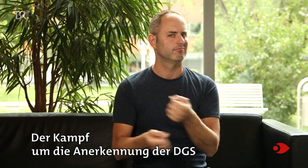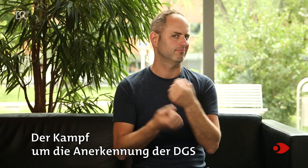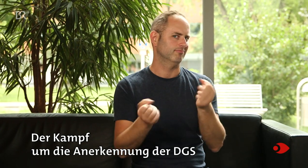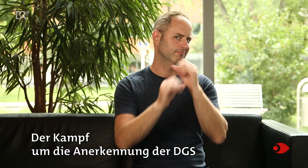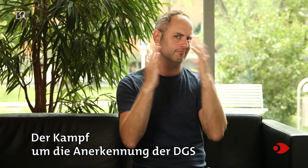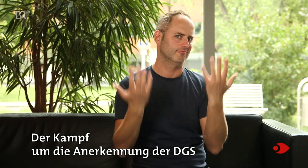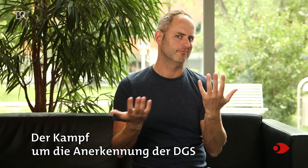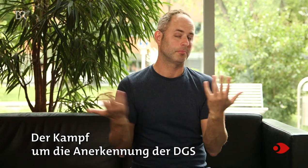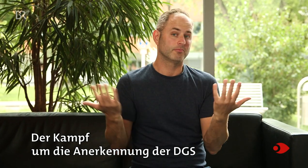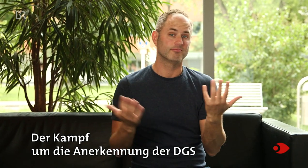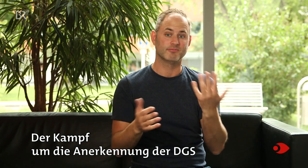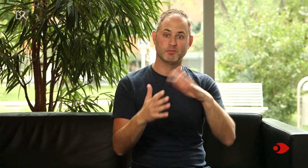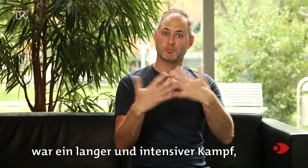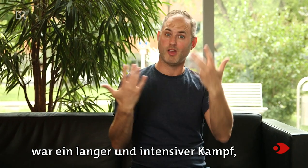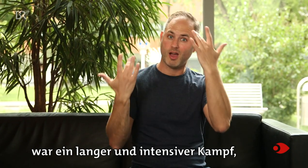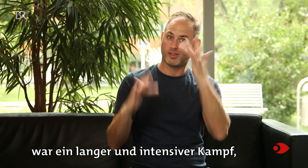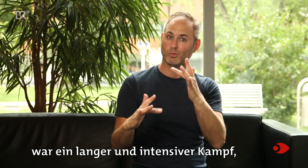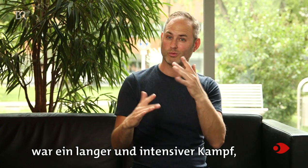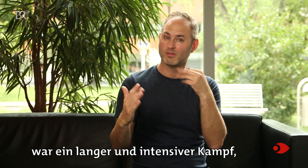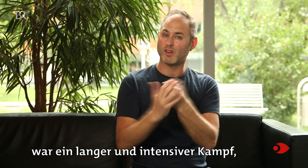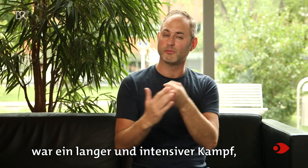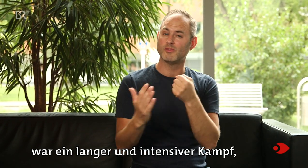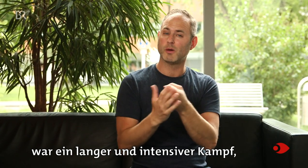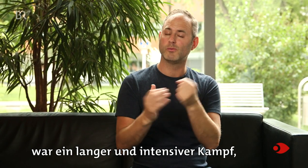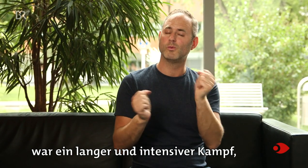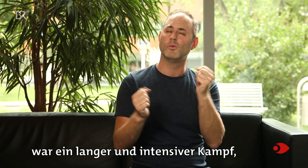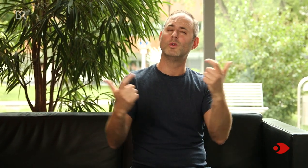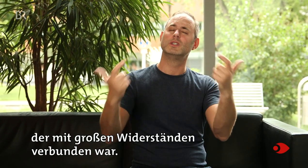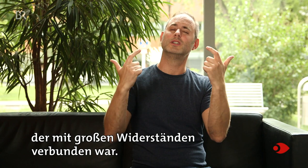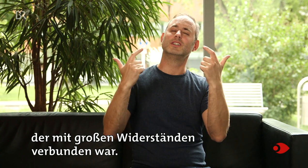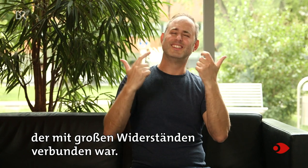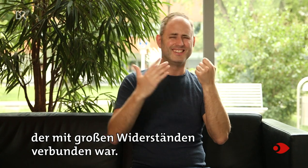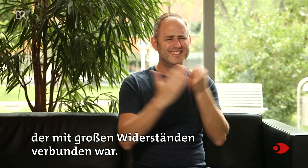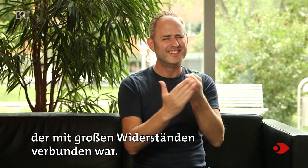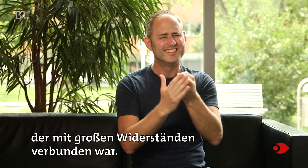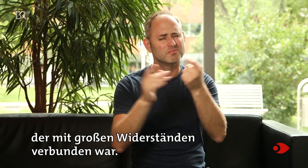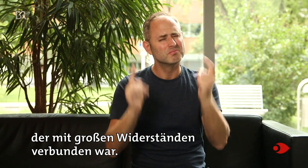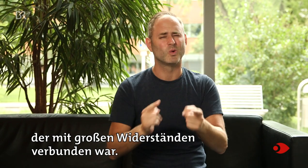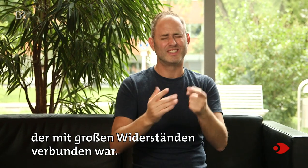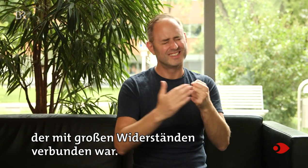die Anerkennung der DGS war ein langer und intensiver Kampf, der mit großen Widerständen verbunden war.